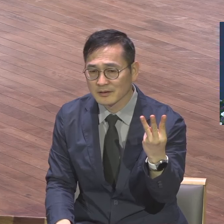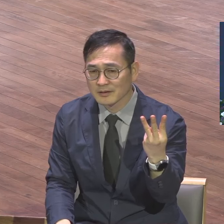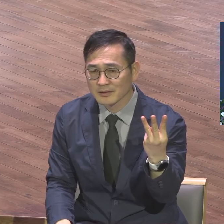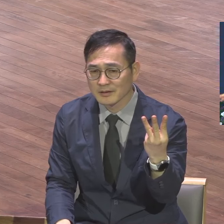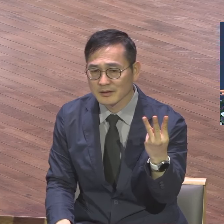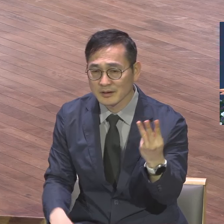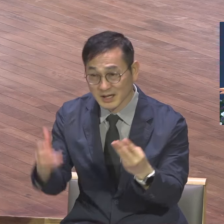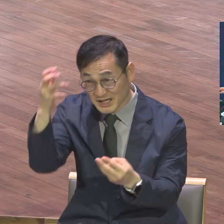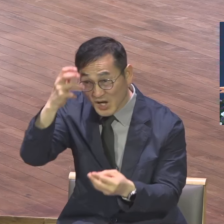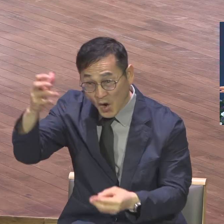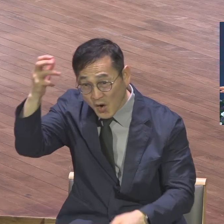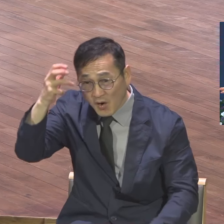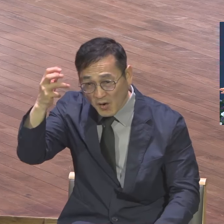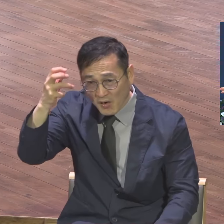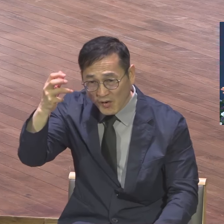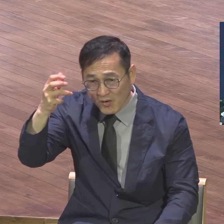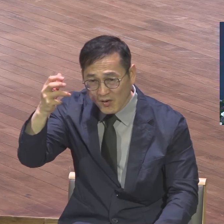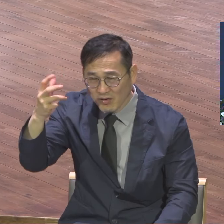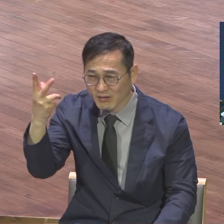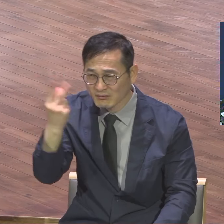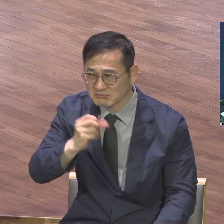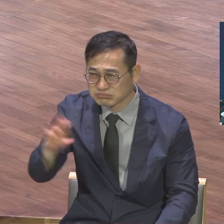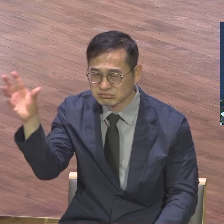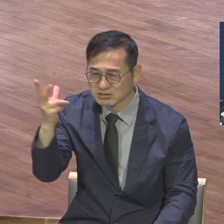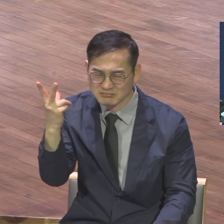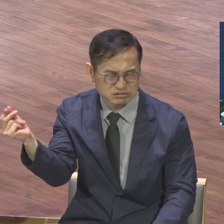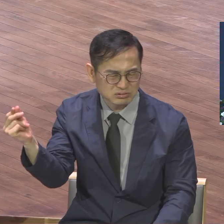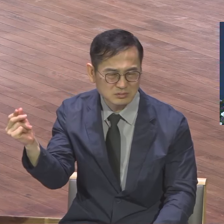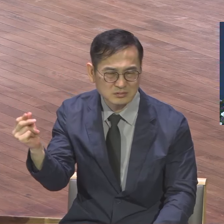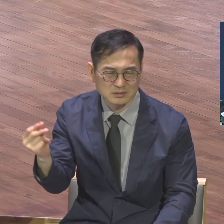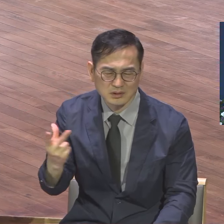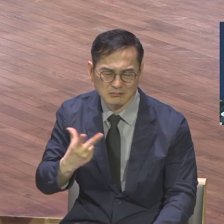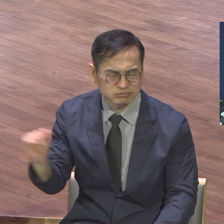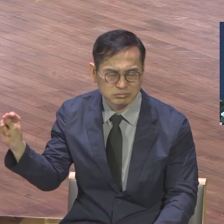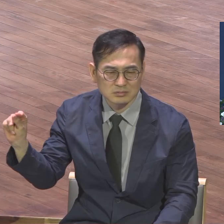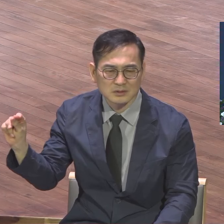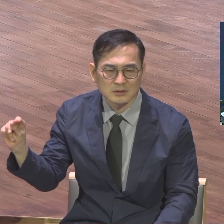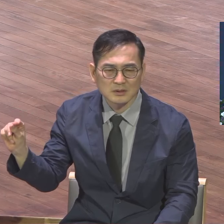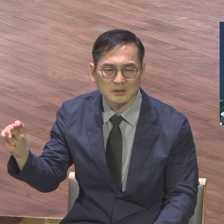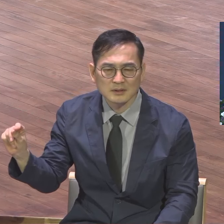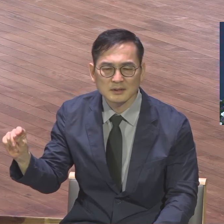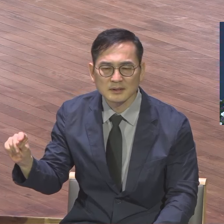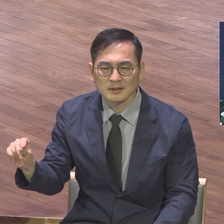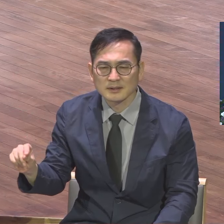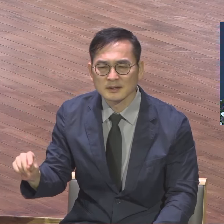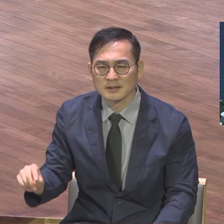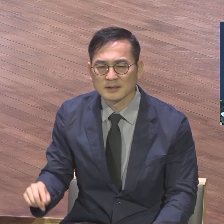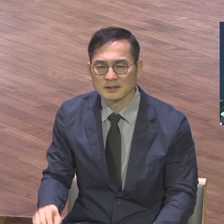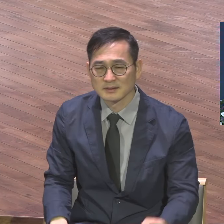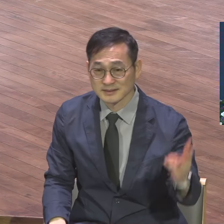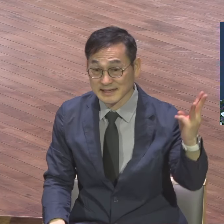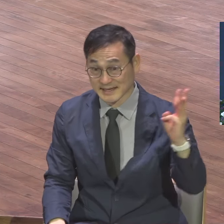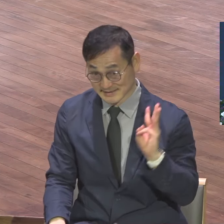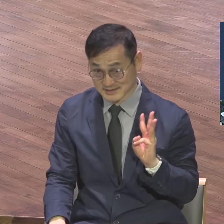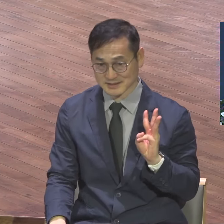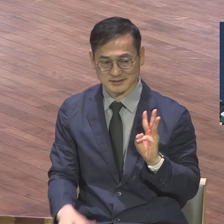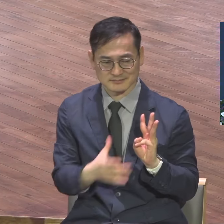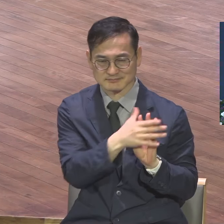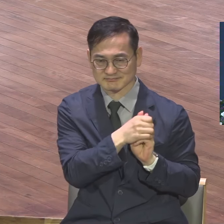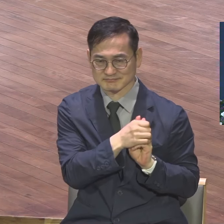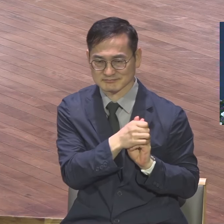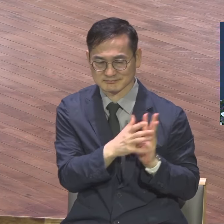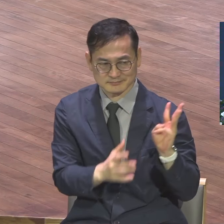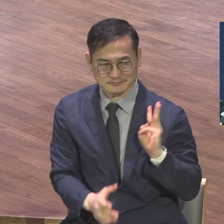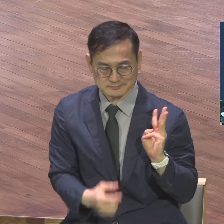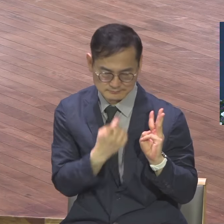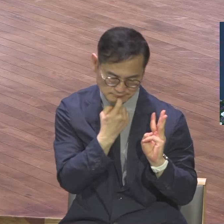영적인 것에 전혀 관심이 없어요. 이 세 가지를 가지고 사는 사람들은요 교회에 있어도 은혜 못